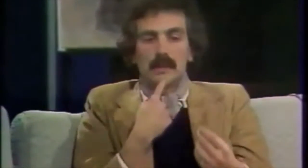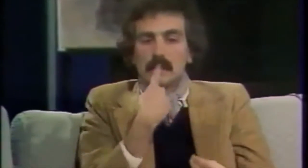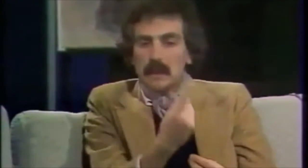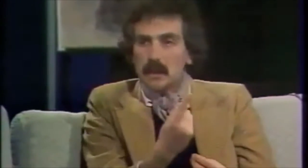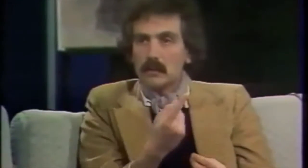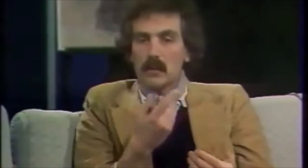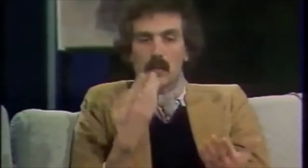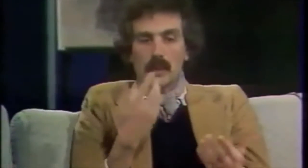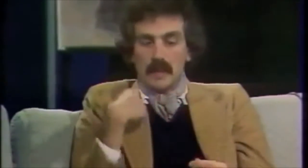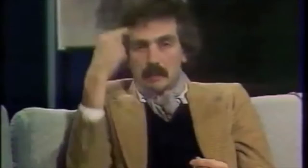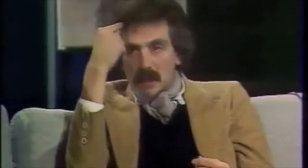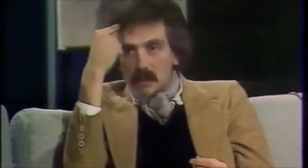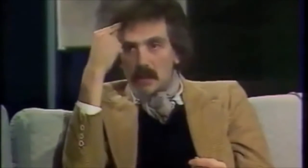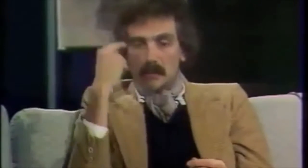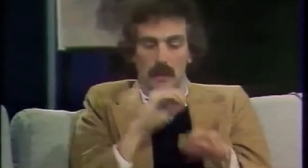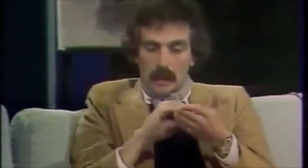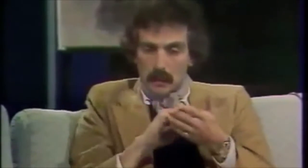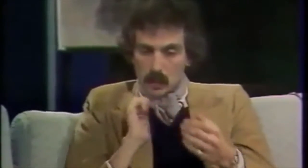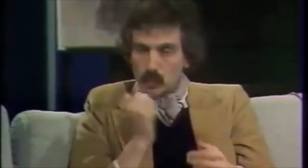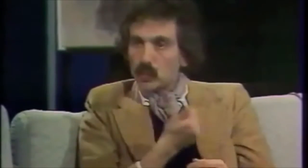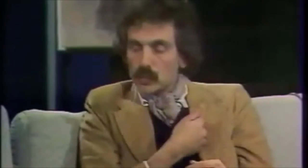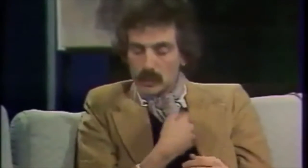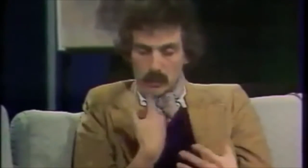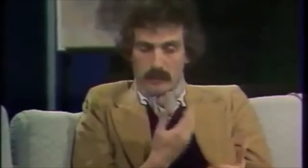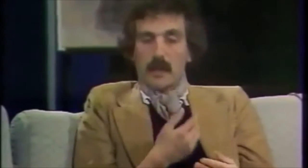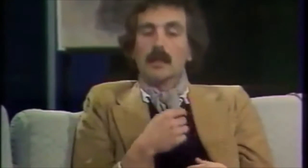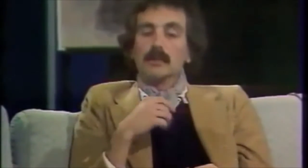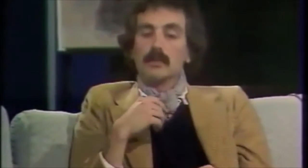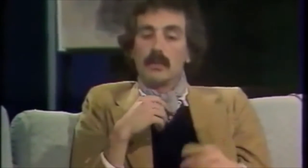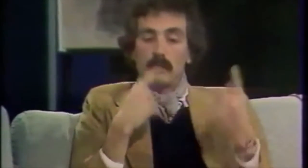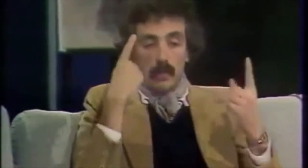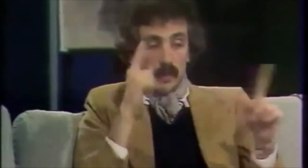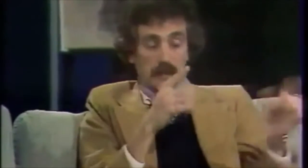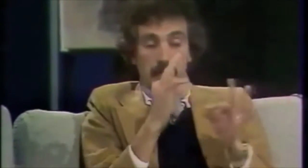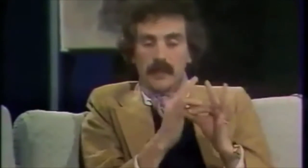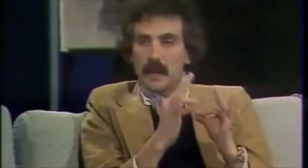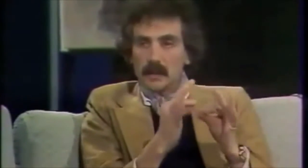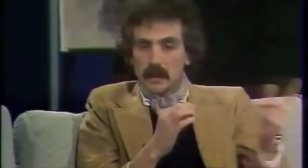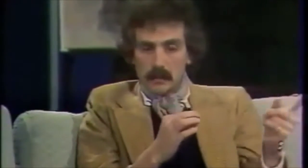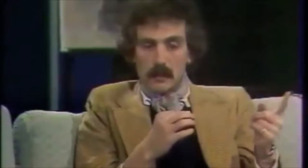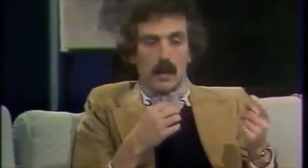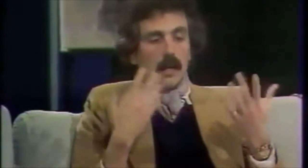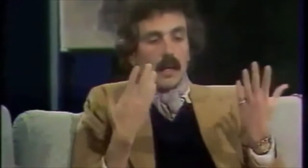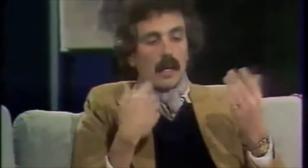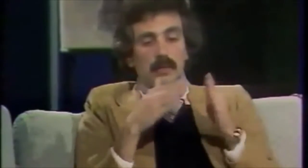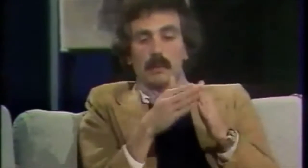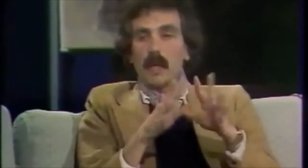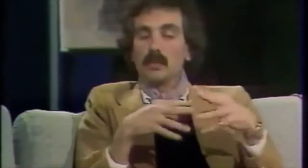suis dit, moi, je veux m'exprimer, moi, mes pensées, notre culture. C'est pour ça qu'on a développé